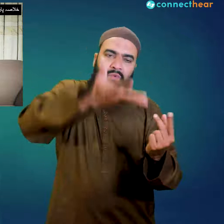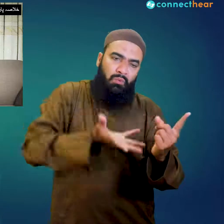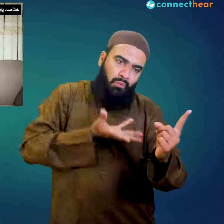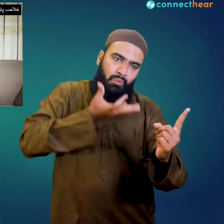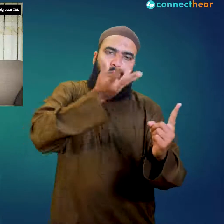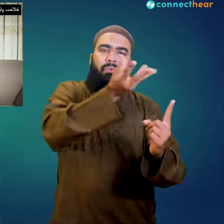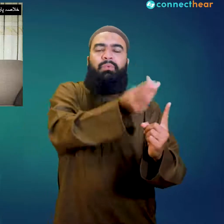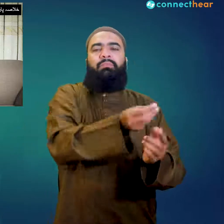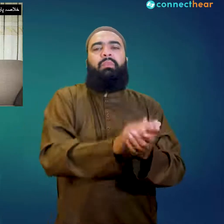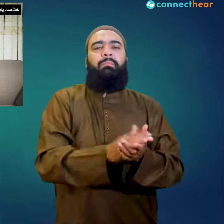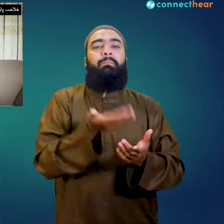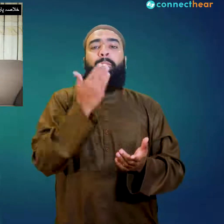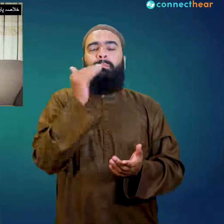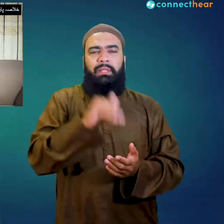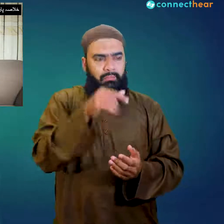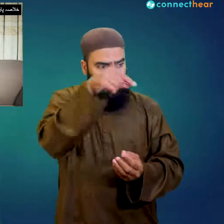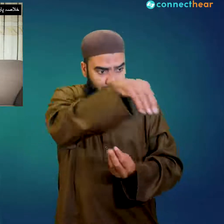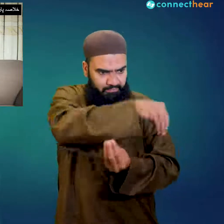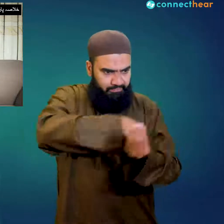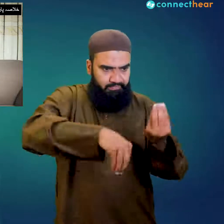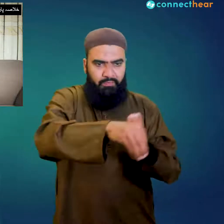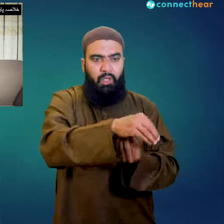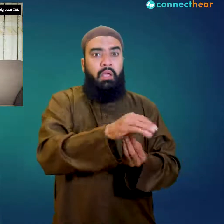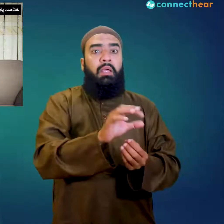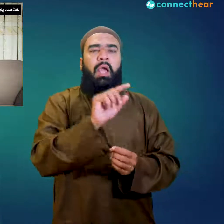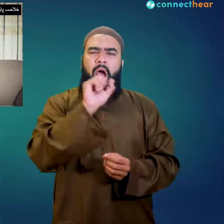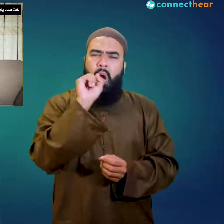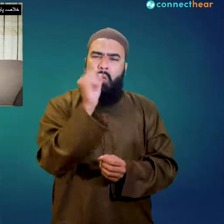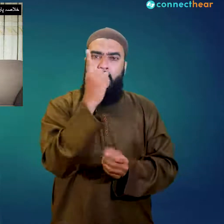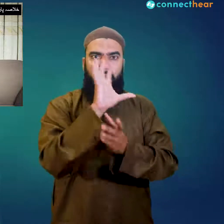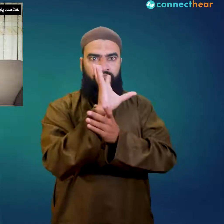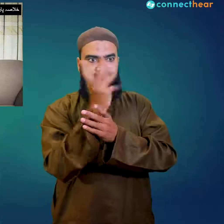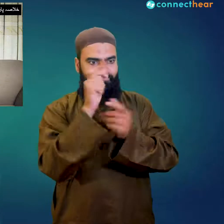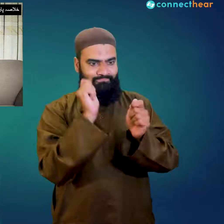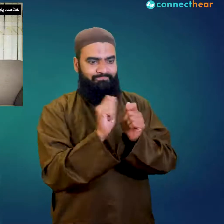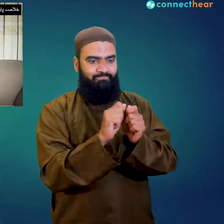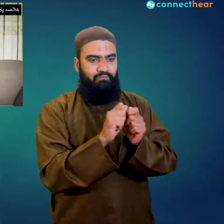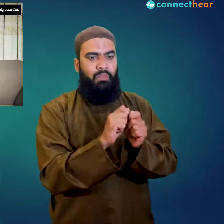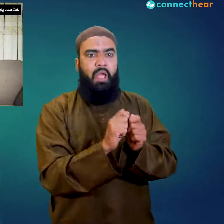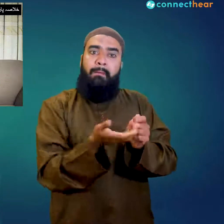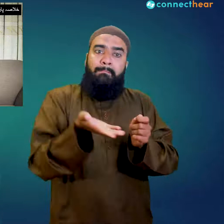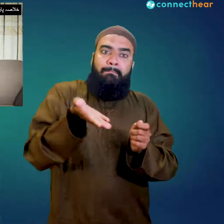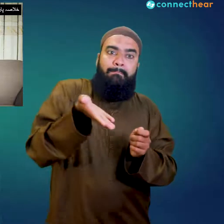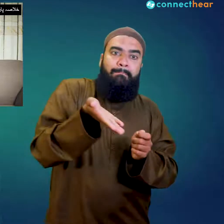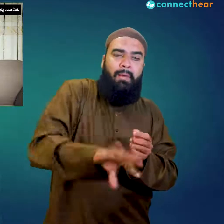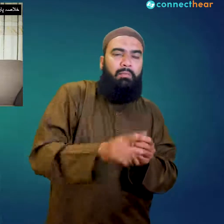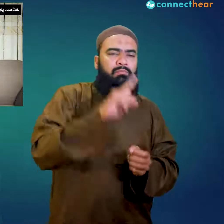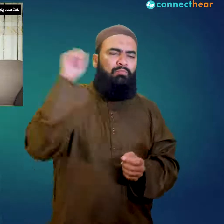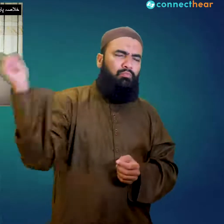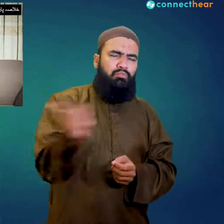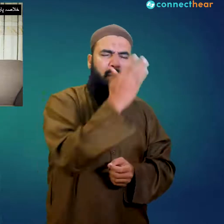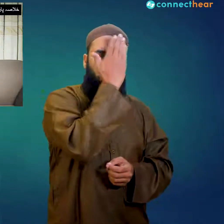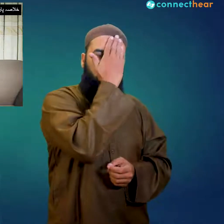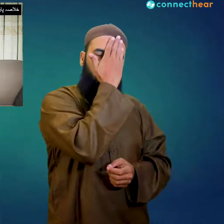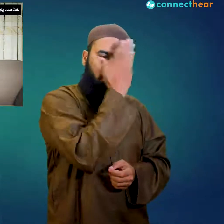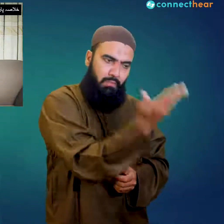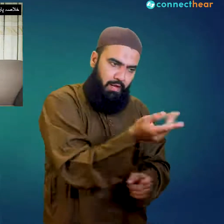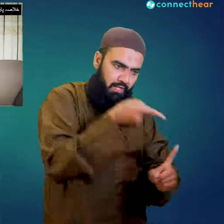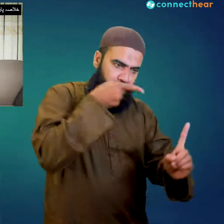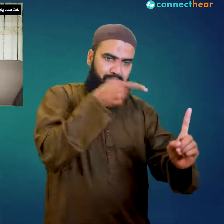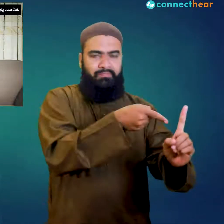گھر اور یہ عبادت خانہ دنیا میں سب سے پہلا ہے۔ حضرت ابراہیم علیہ السلام سے